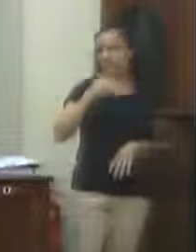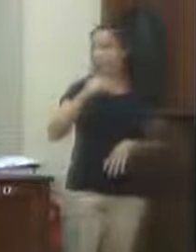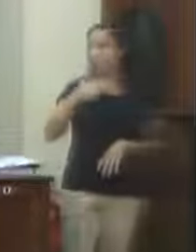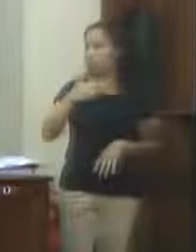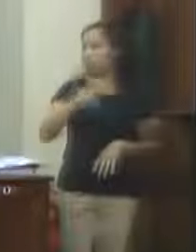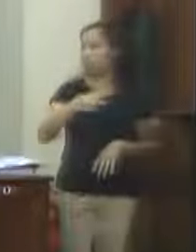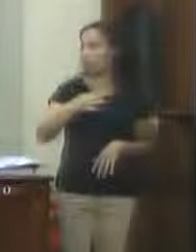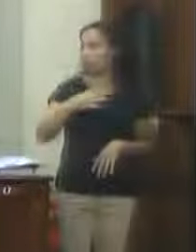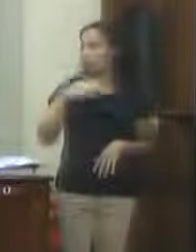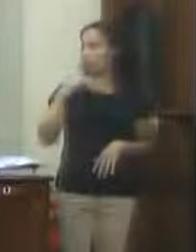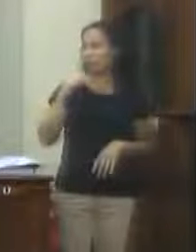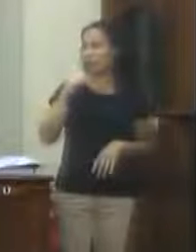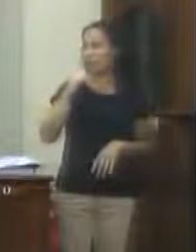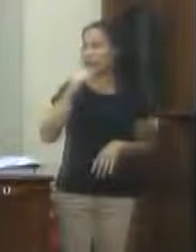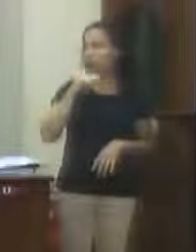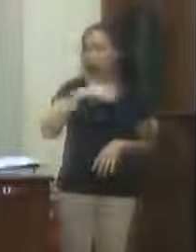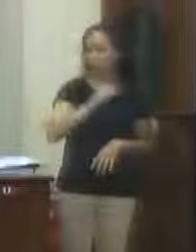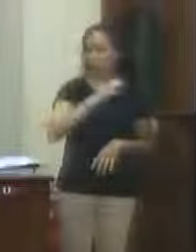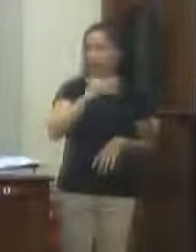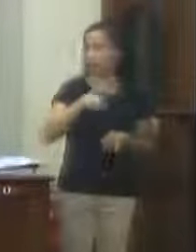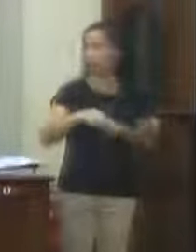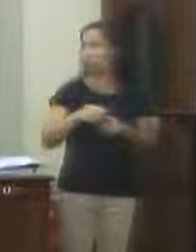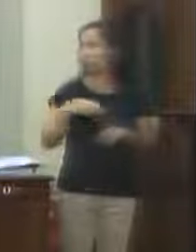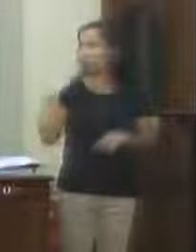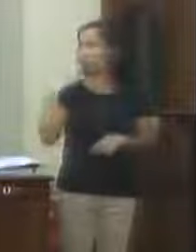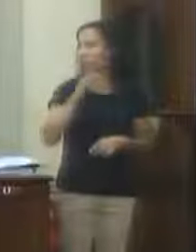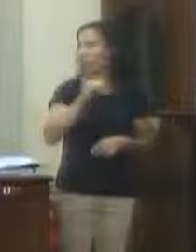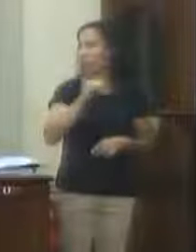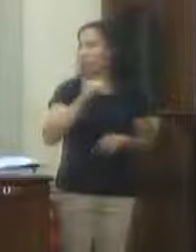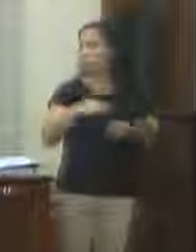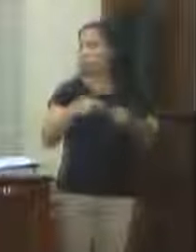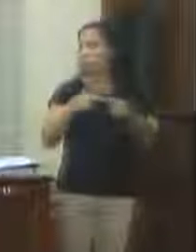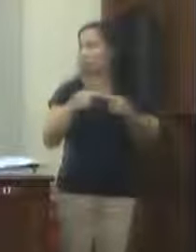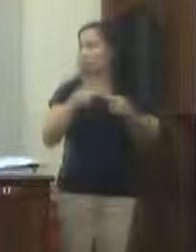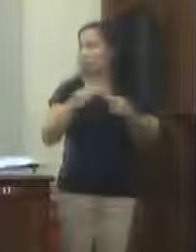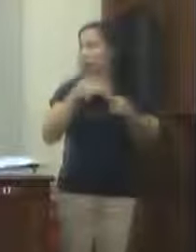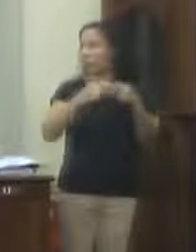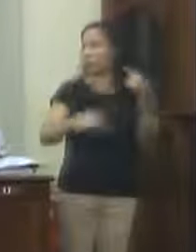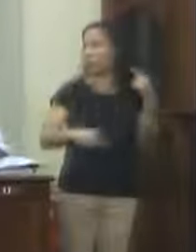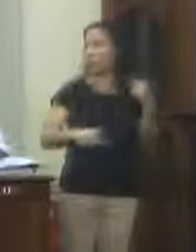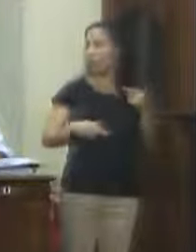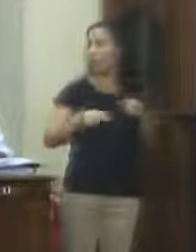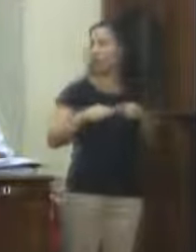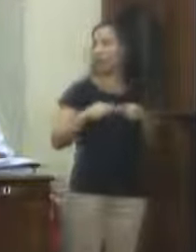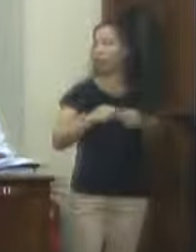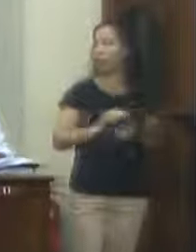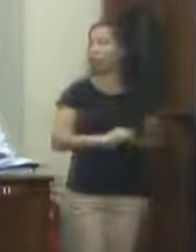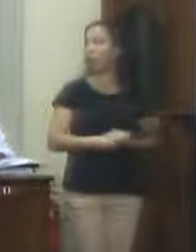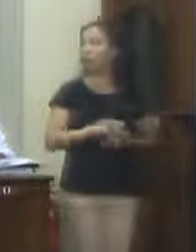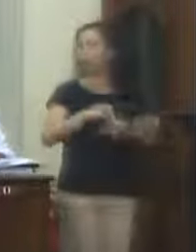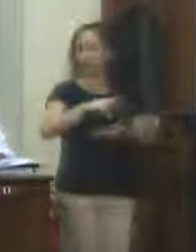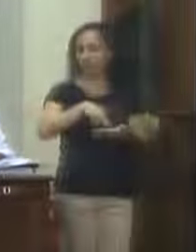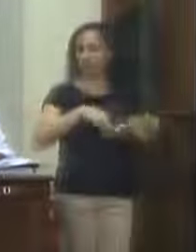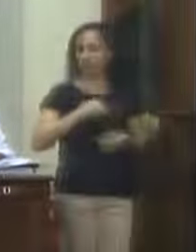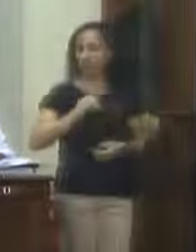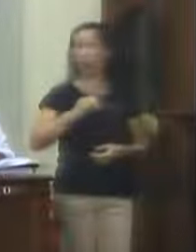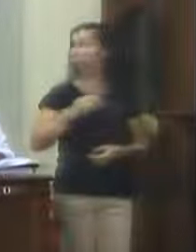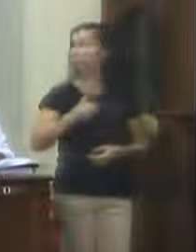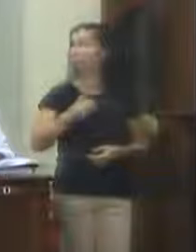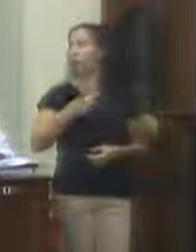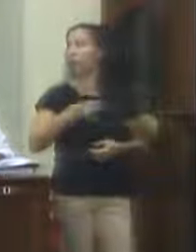2019, vereador Fábio Antônio. Se encontra em discussão o requerimento 063